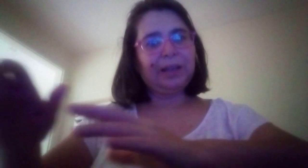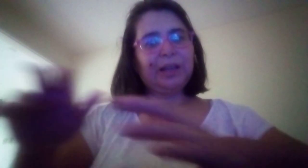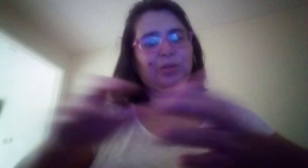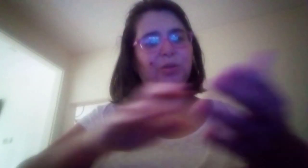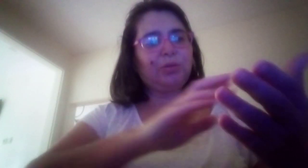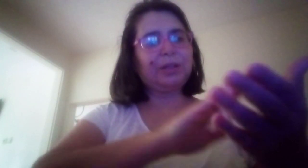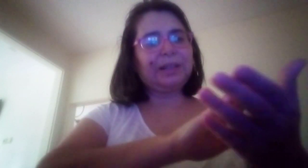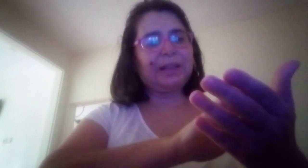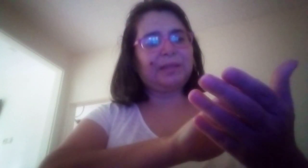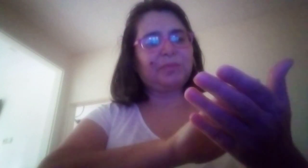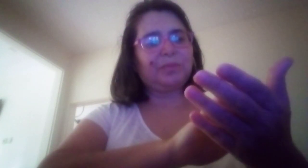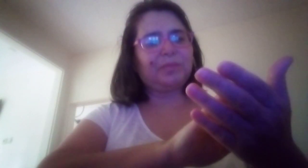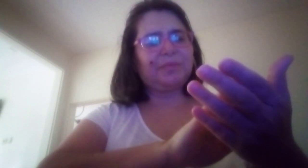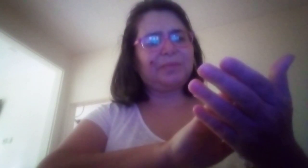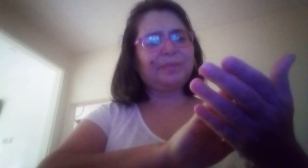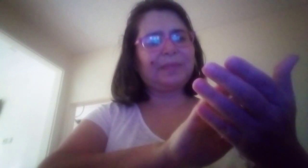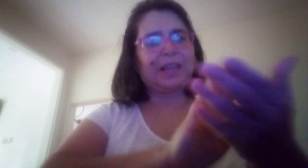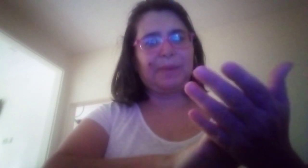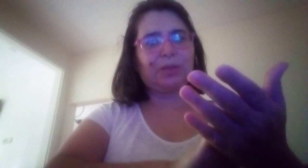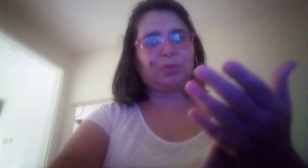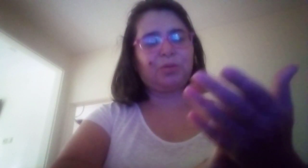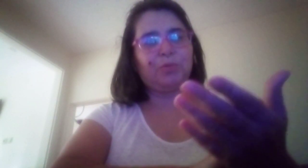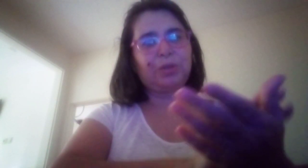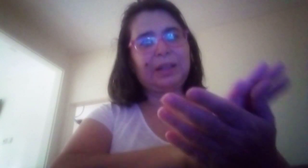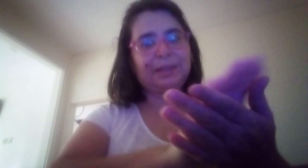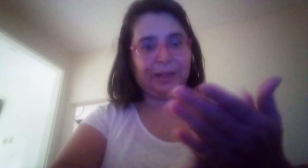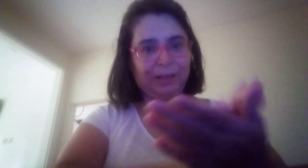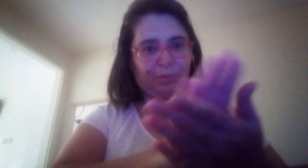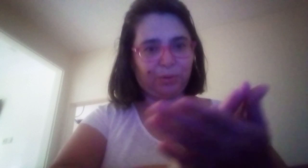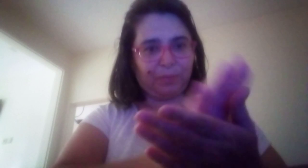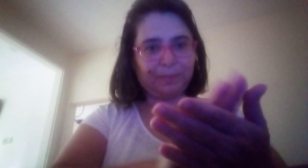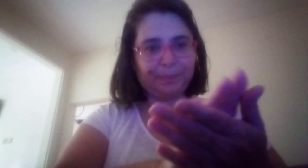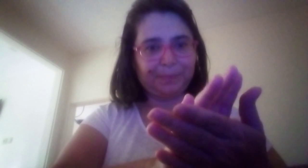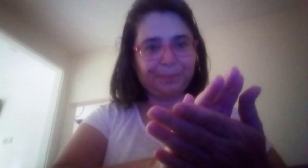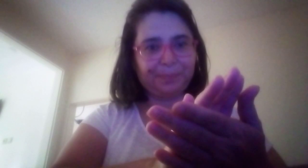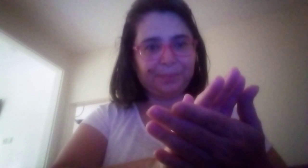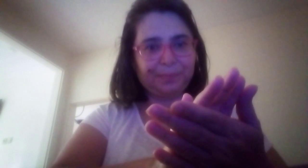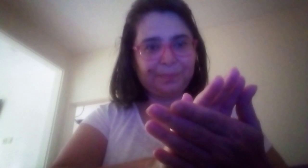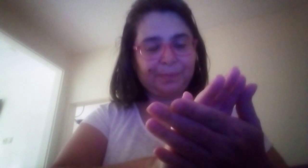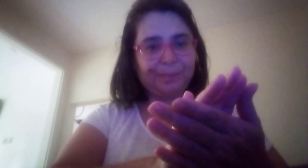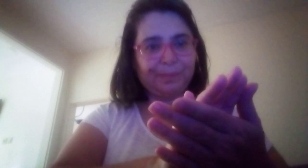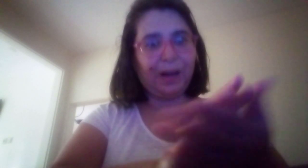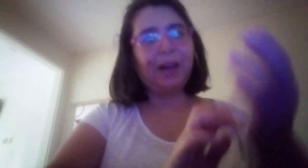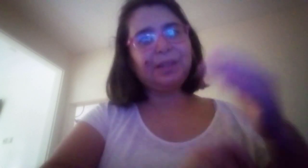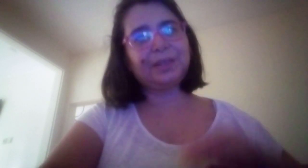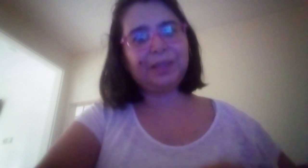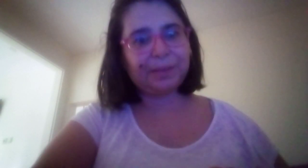sonra üzerine ekmek sürdüm üzerine sarel sürdüm aynısını